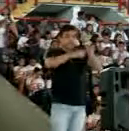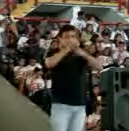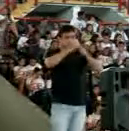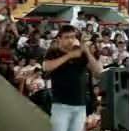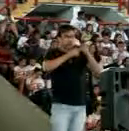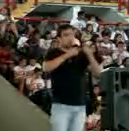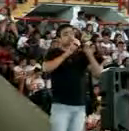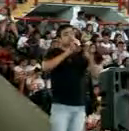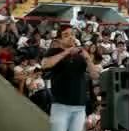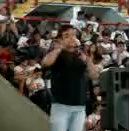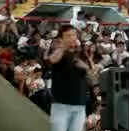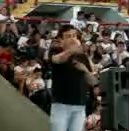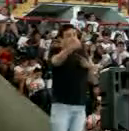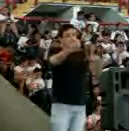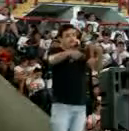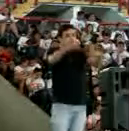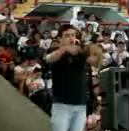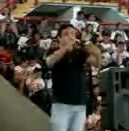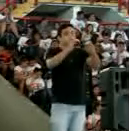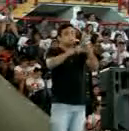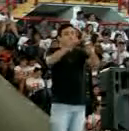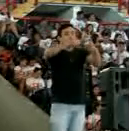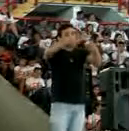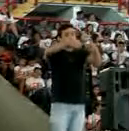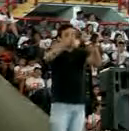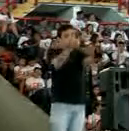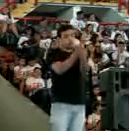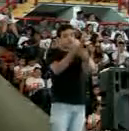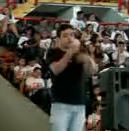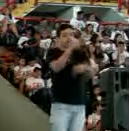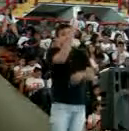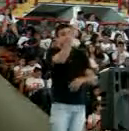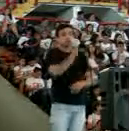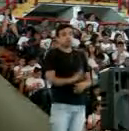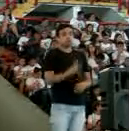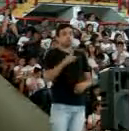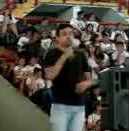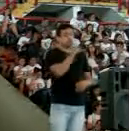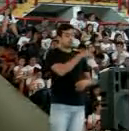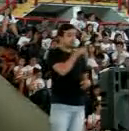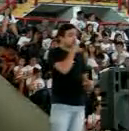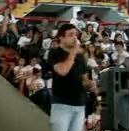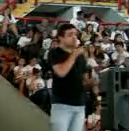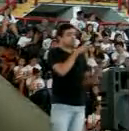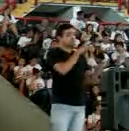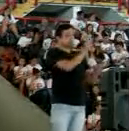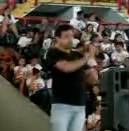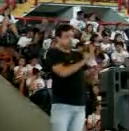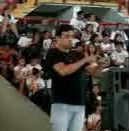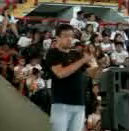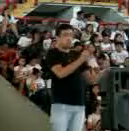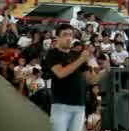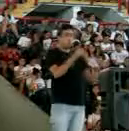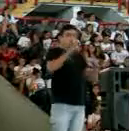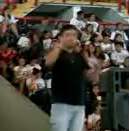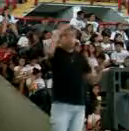uma crise política. Aqui no Brasil, o Partido Brasileiro fazia oposição a Dom Pedro.